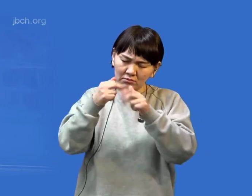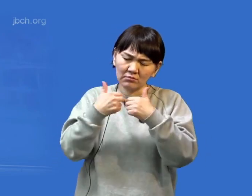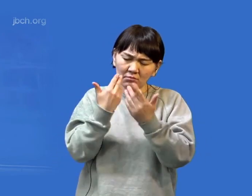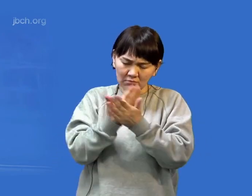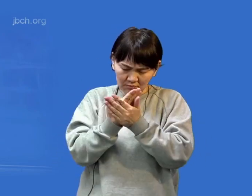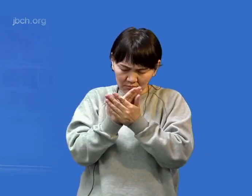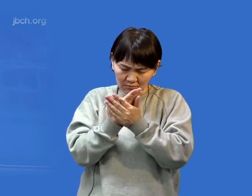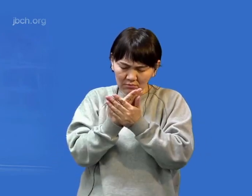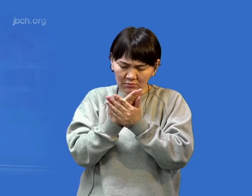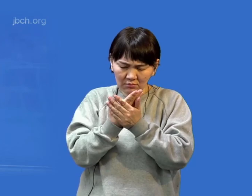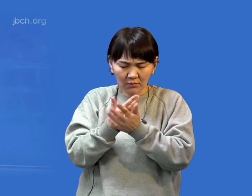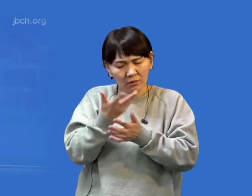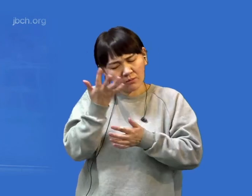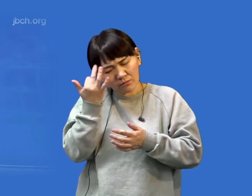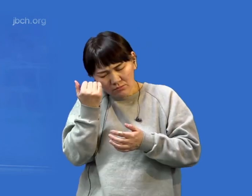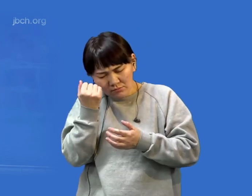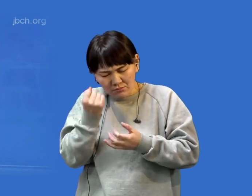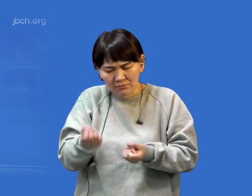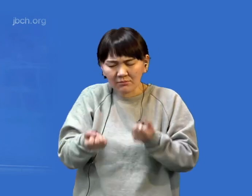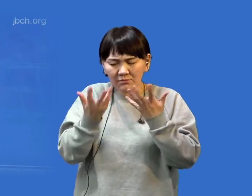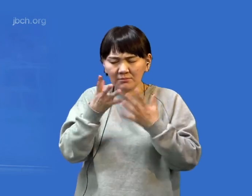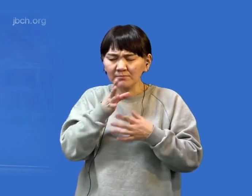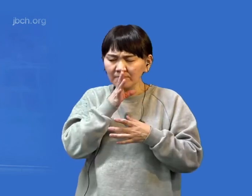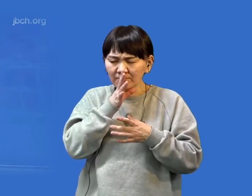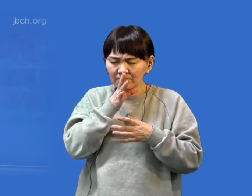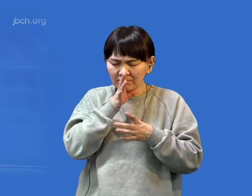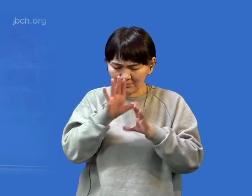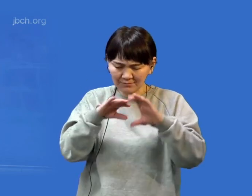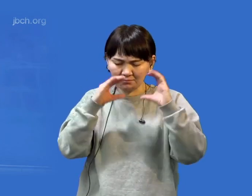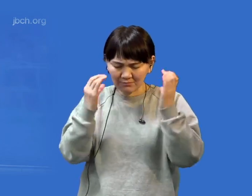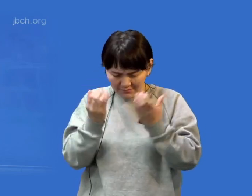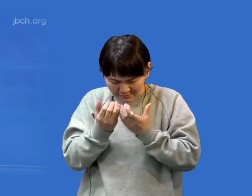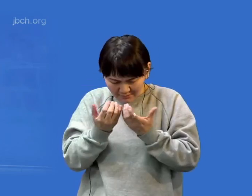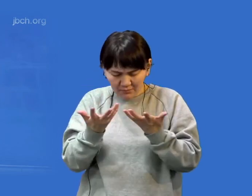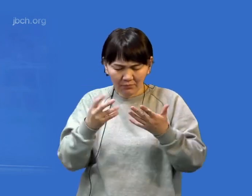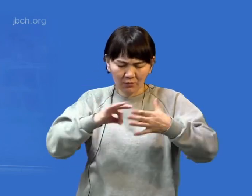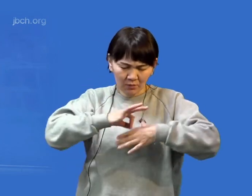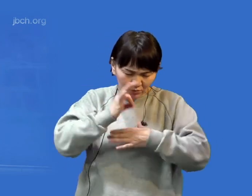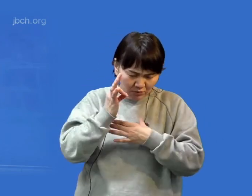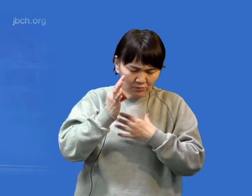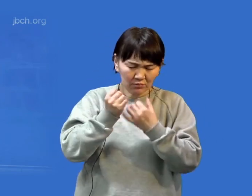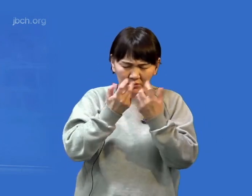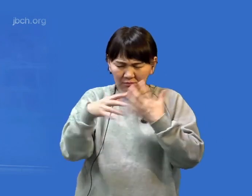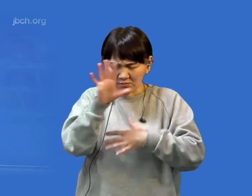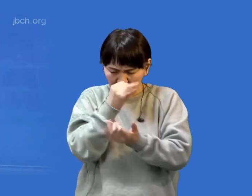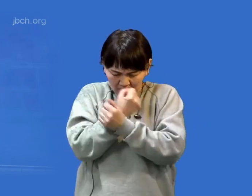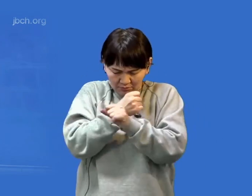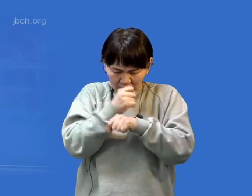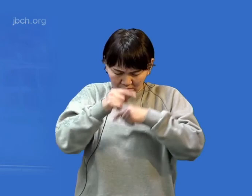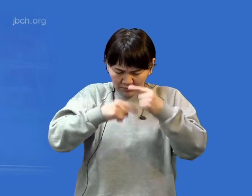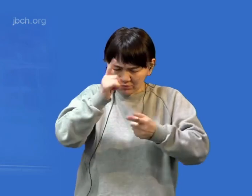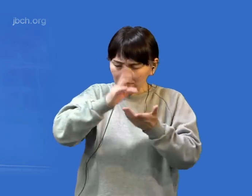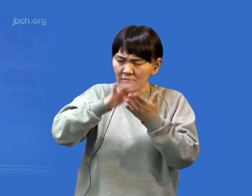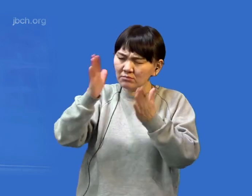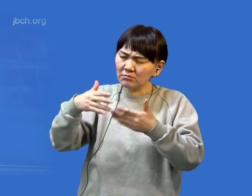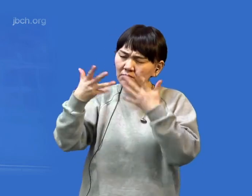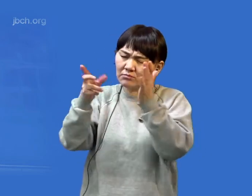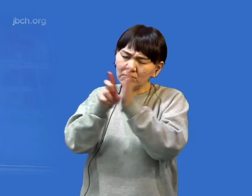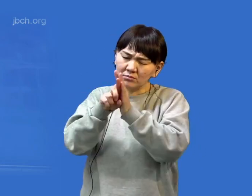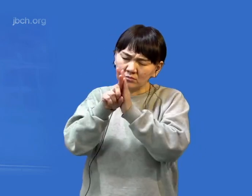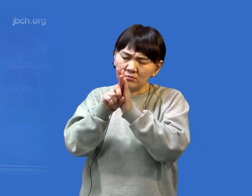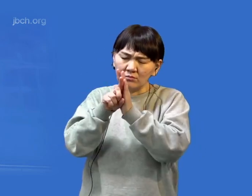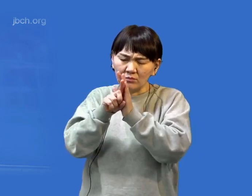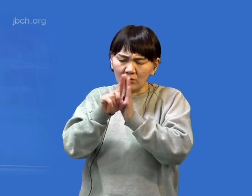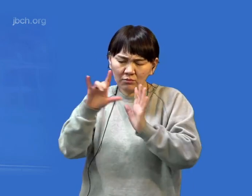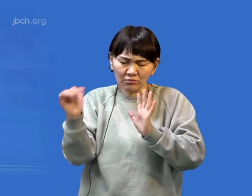Эсвэл хугацааны дараагаас эхлэх семинар илүү олон сүнснүүд аврагдсанаар бурхан танд алдар нь байхад тусалж бидний